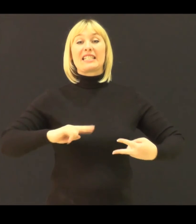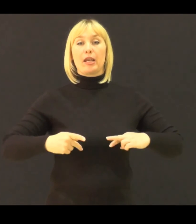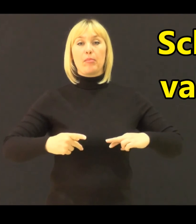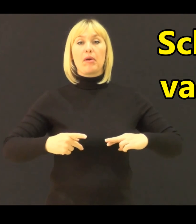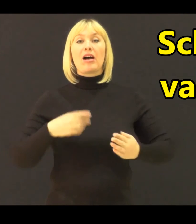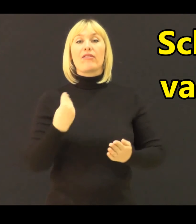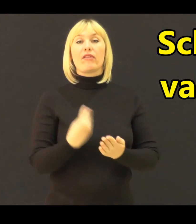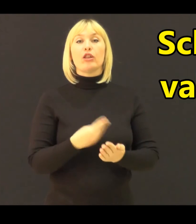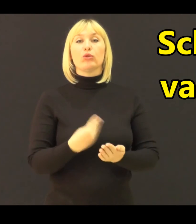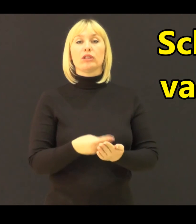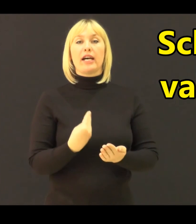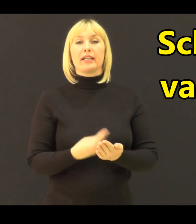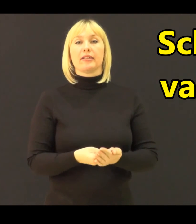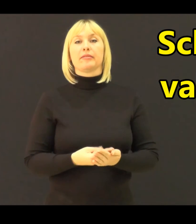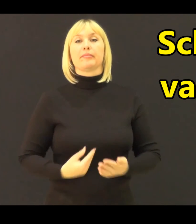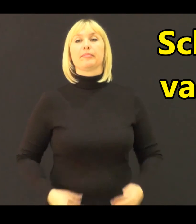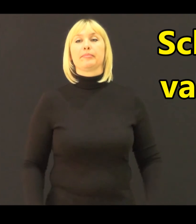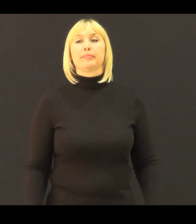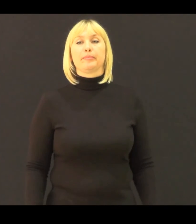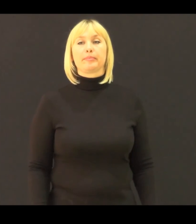Schimb valutar.